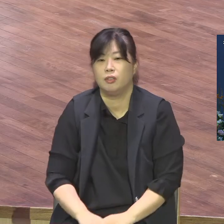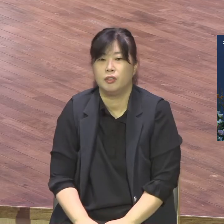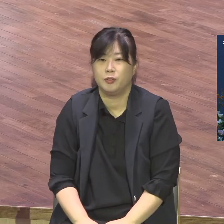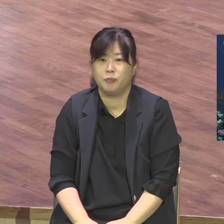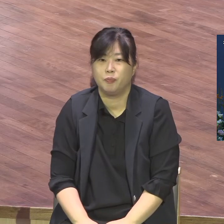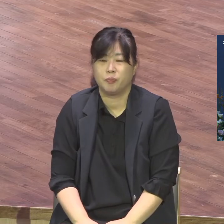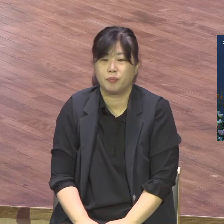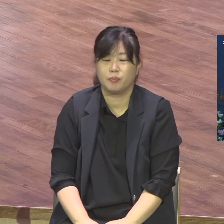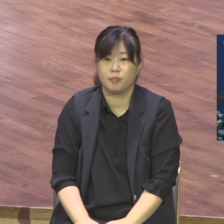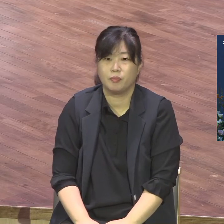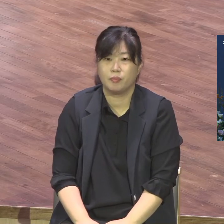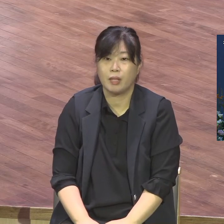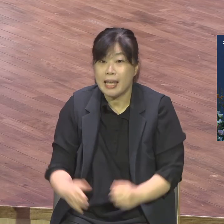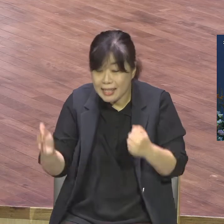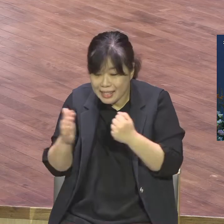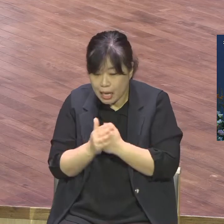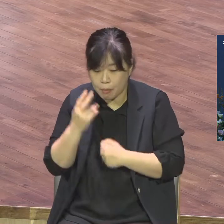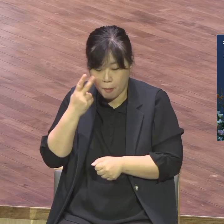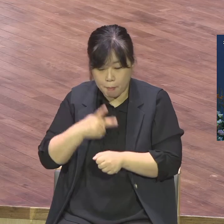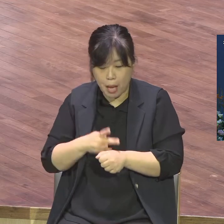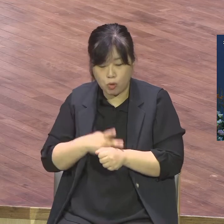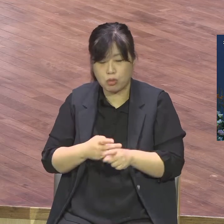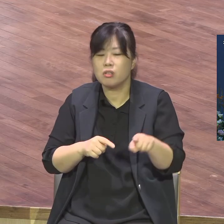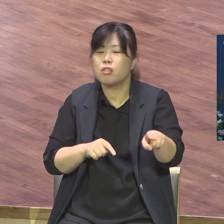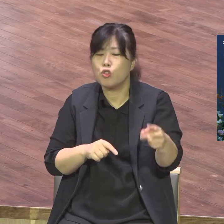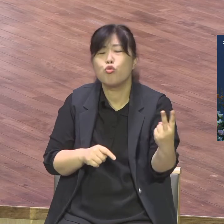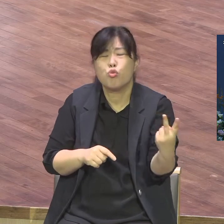그러니 바울이 뭐라 그랬어요?